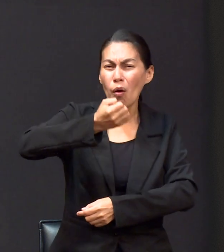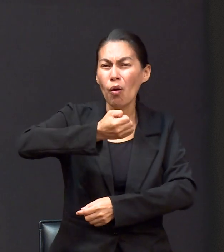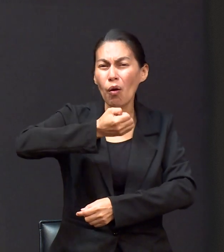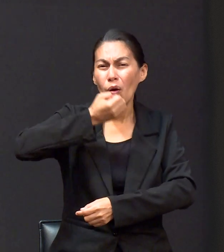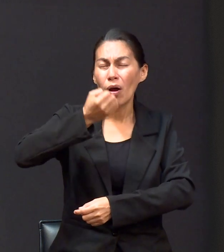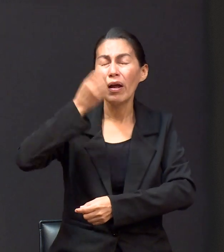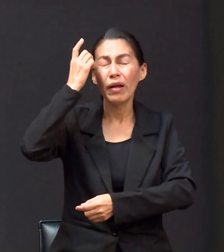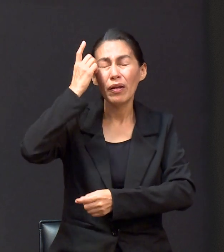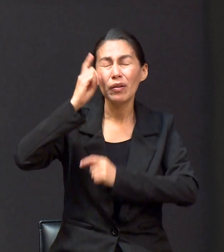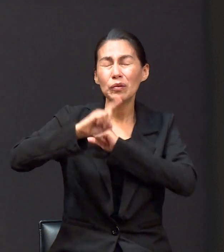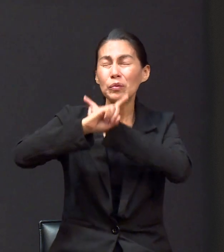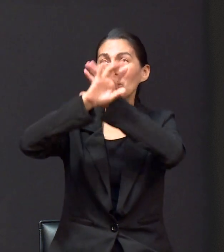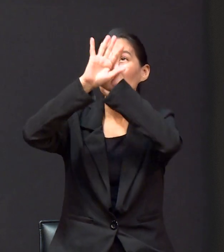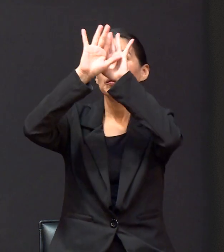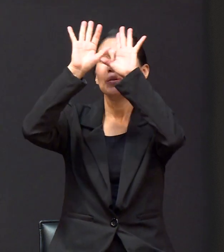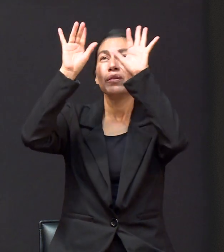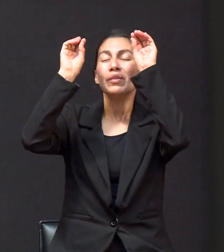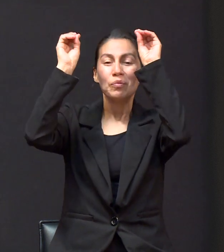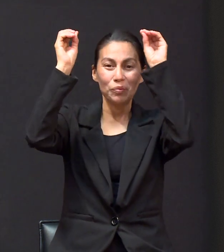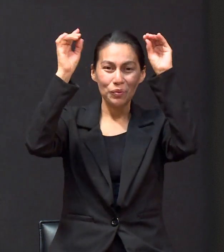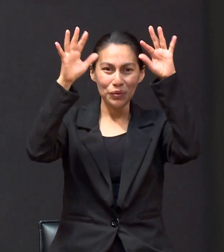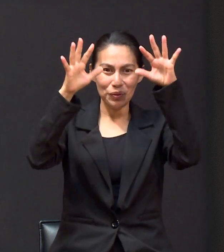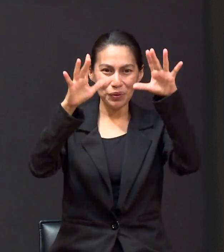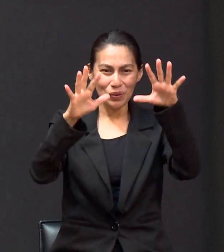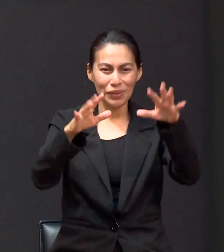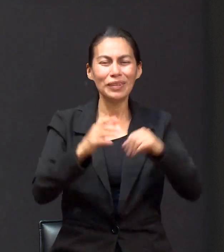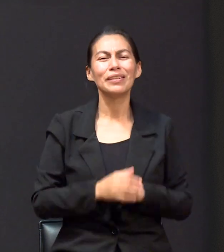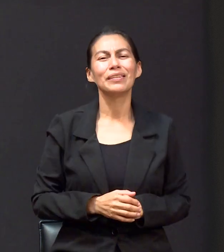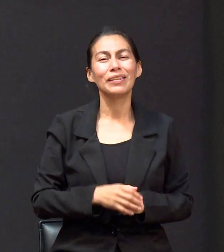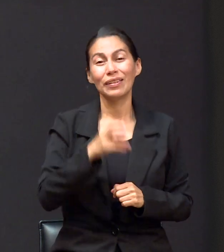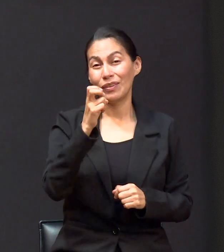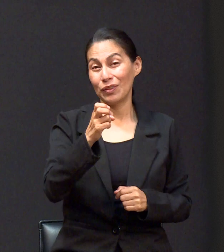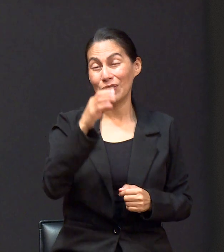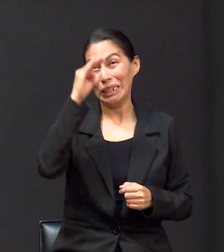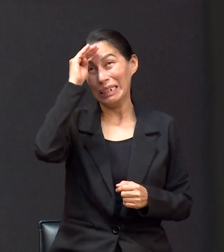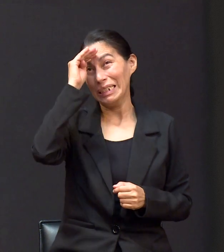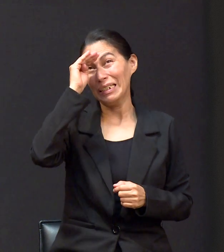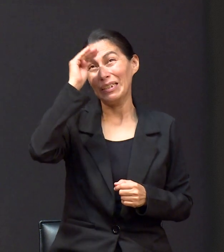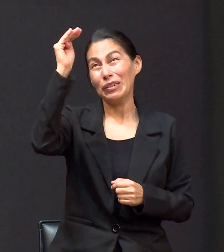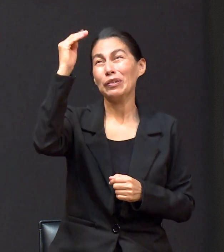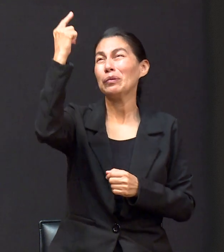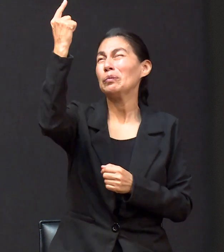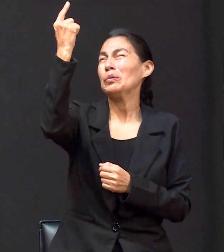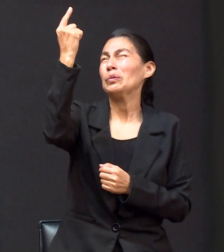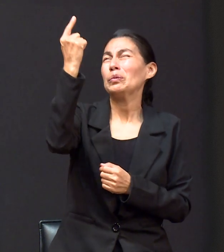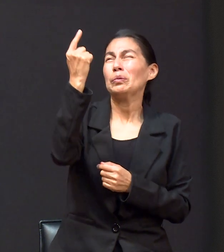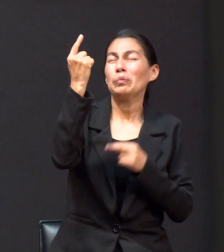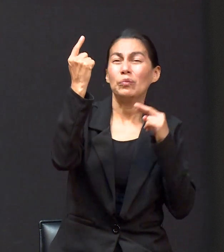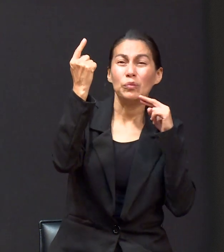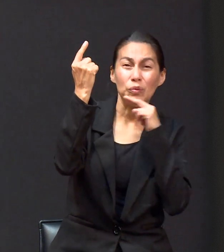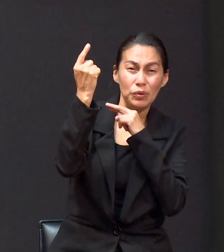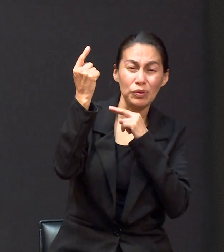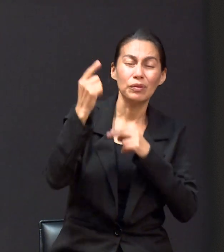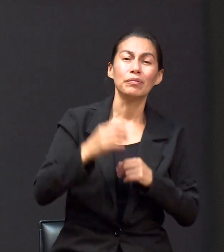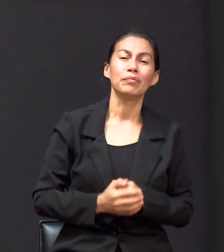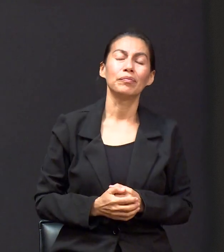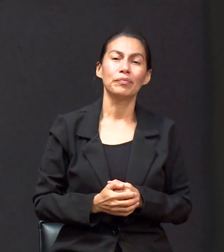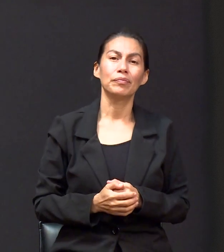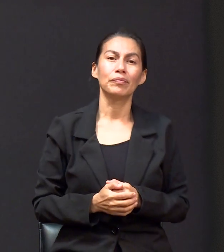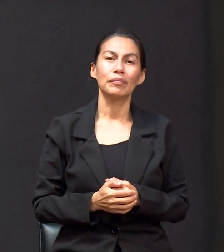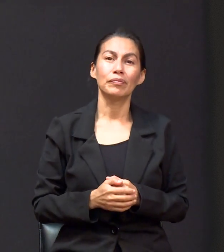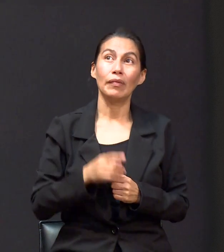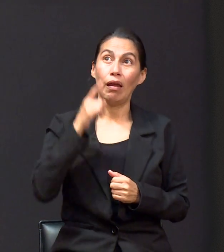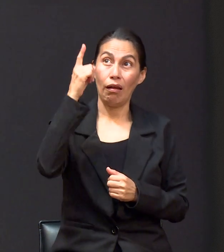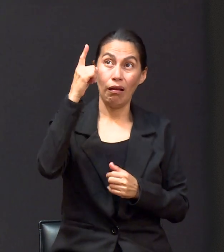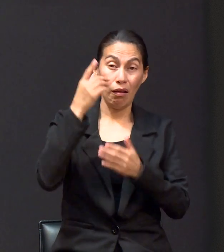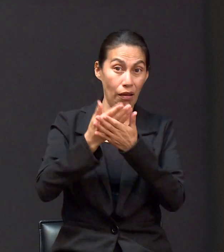para que la gloria de Dios pueda ser vista en esta tierra. Y así el Señor venga, pueda venir